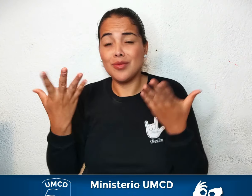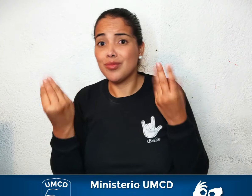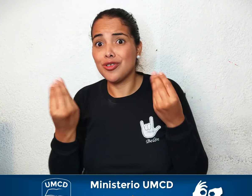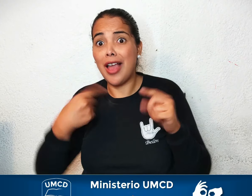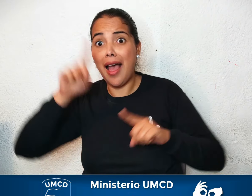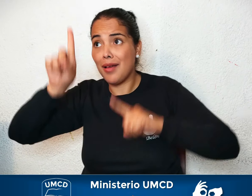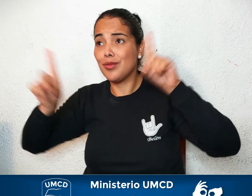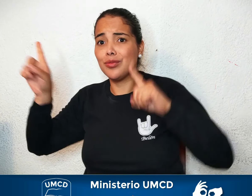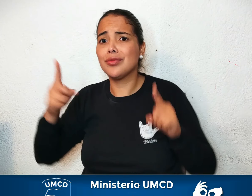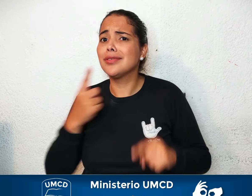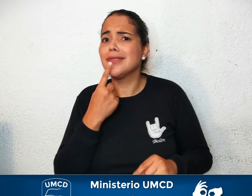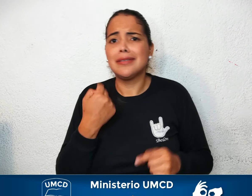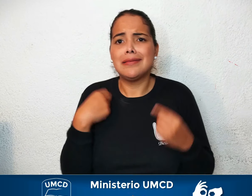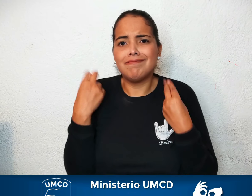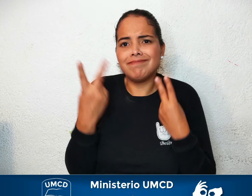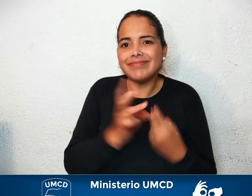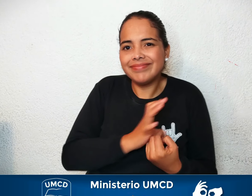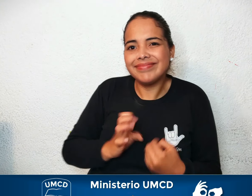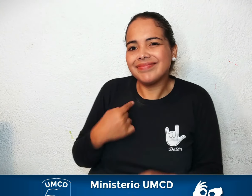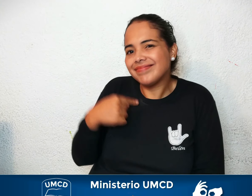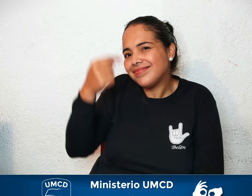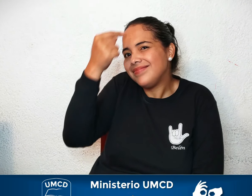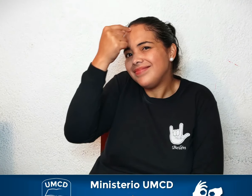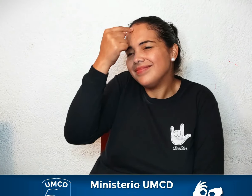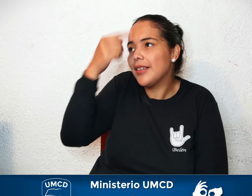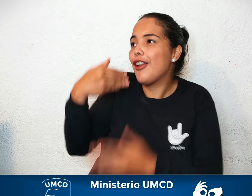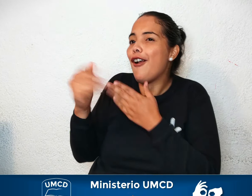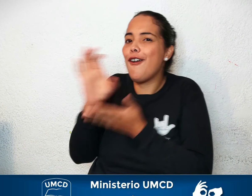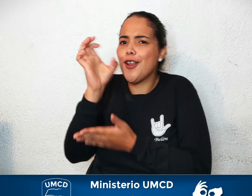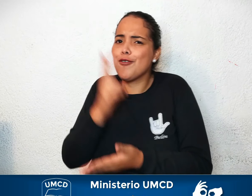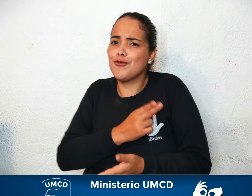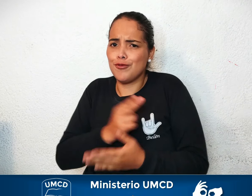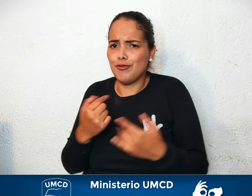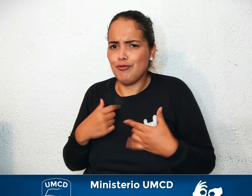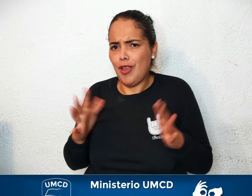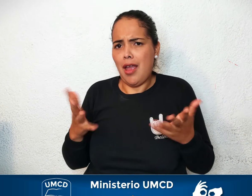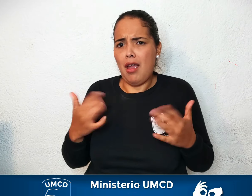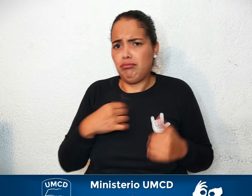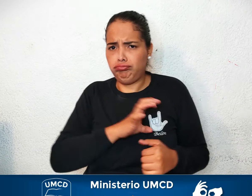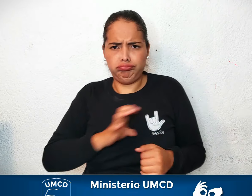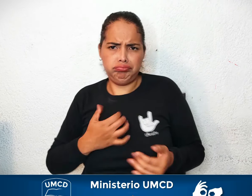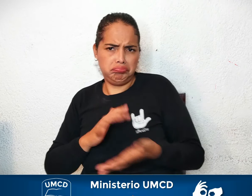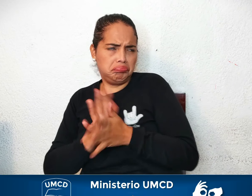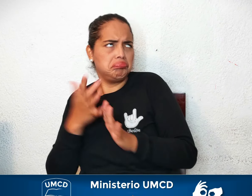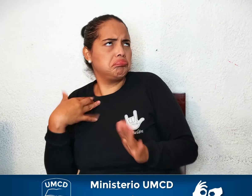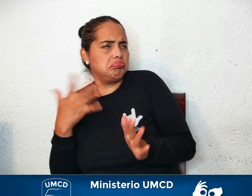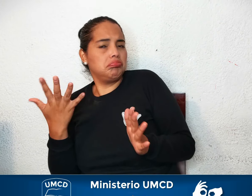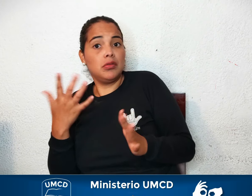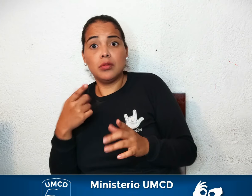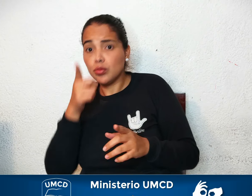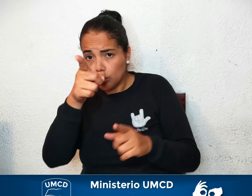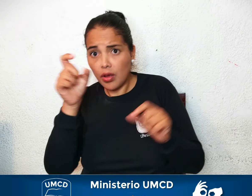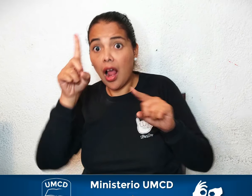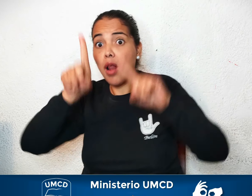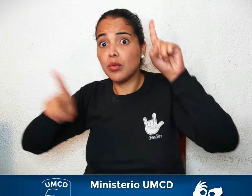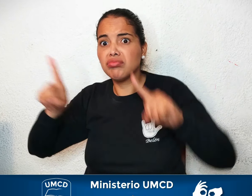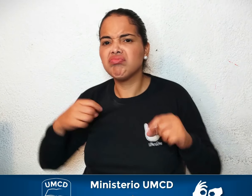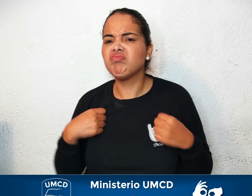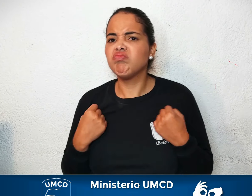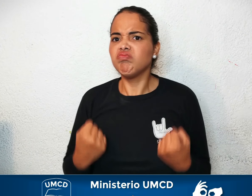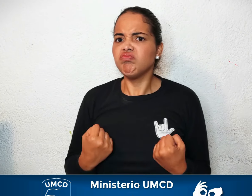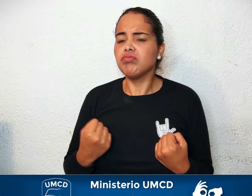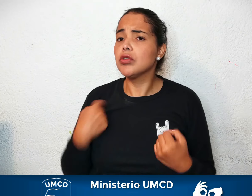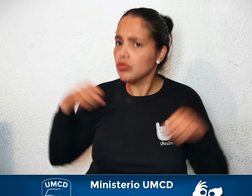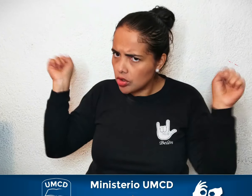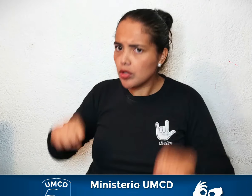es difícil poder tener el valor de pararnos frente a los demás y decirles: sí, yo soy un cristiano, sí, yo conozco